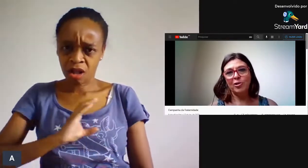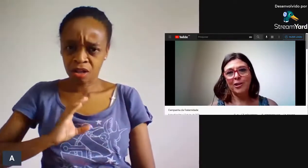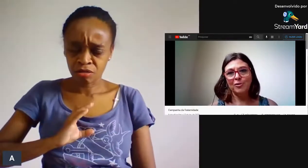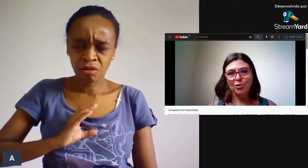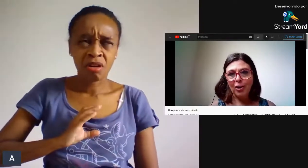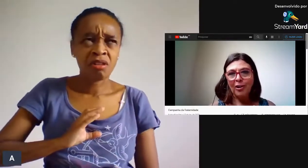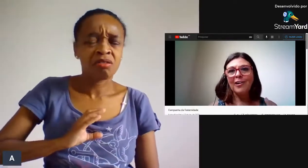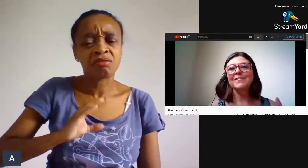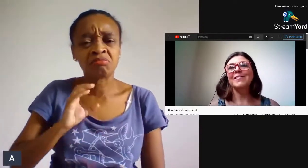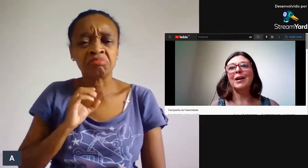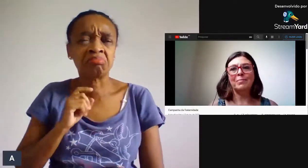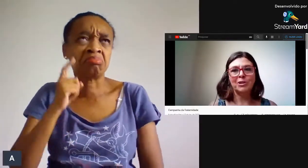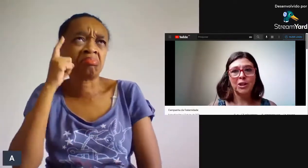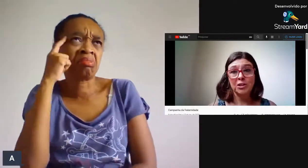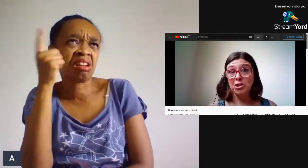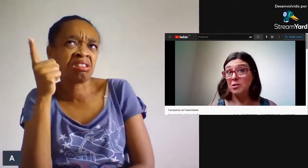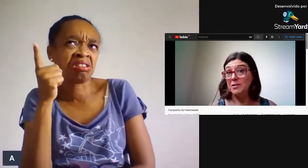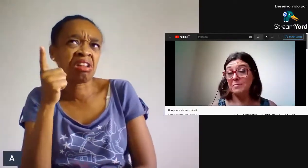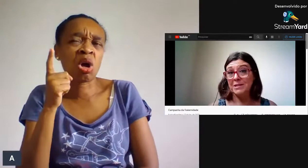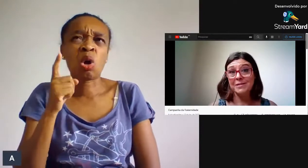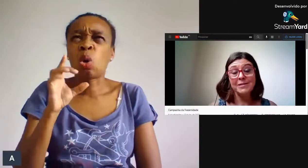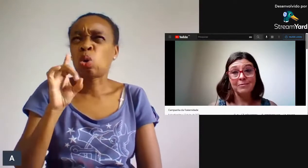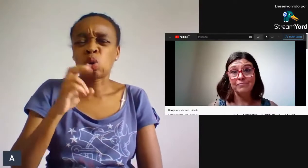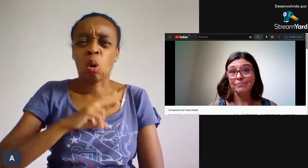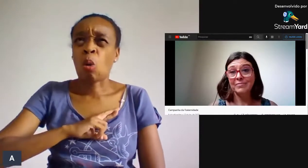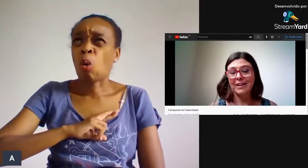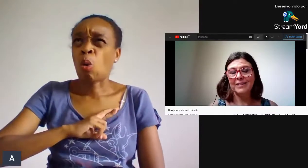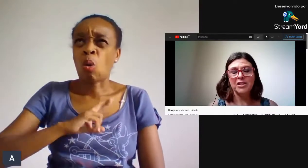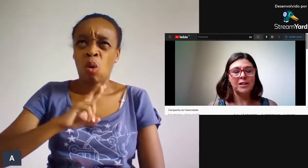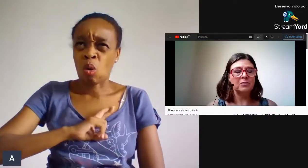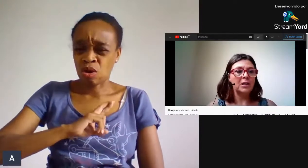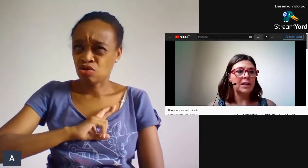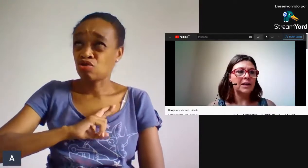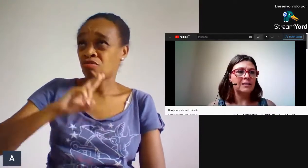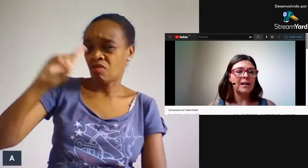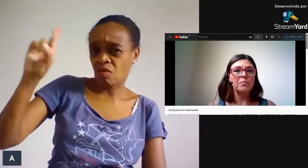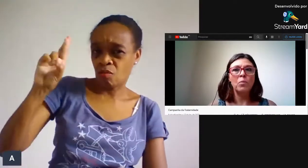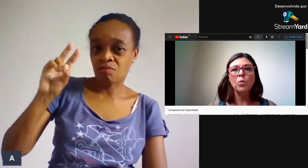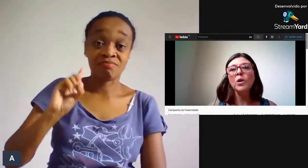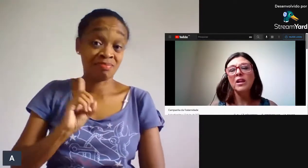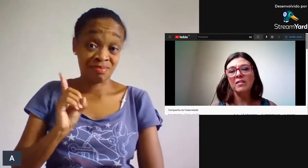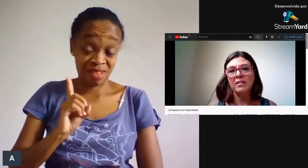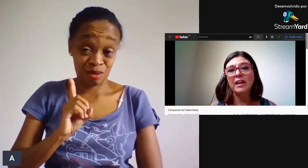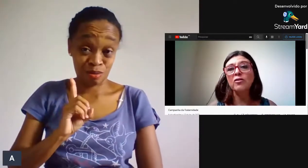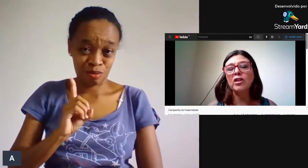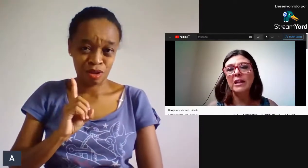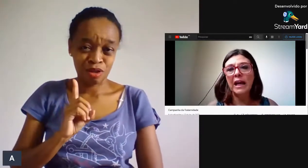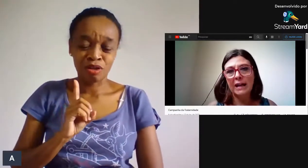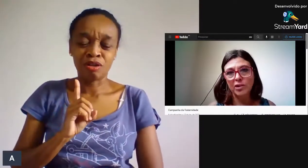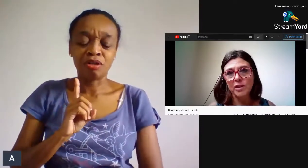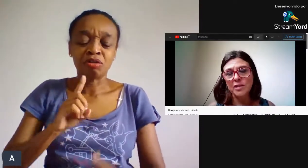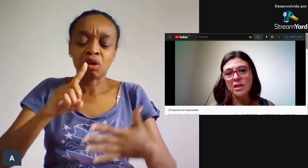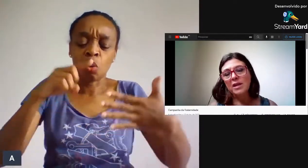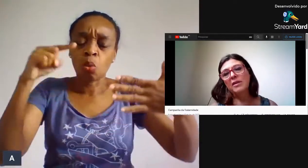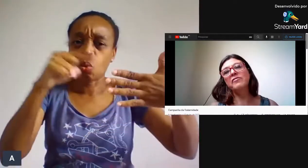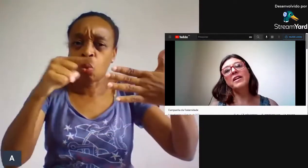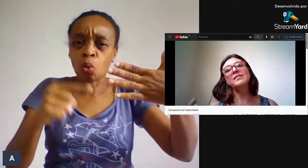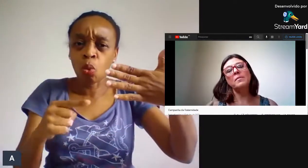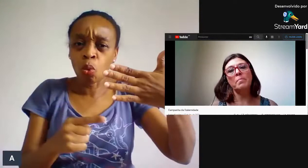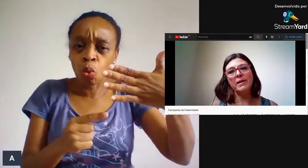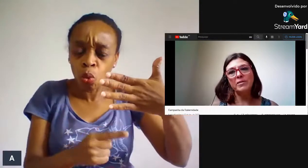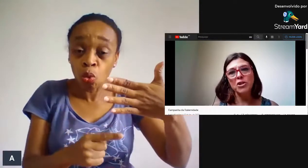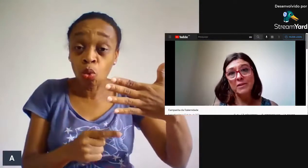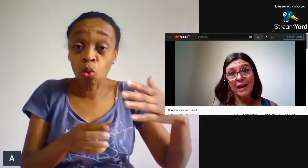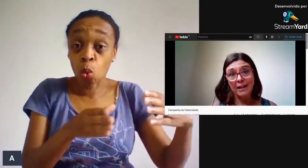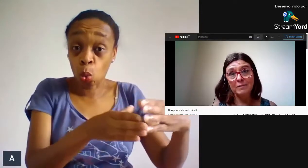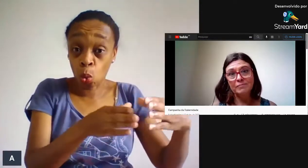Igreja Católica é só a parte religiosa, mas não. A Igreja Católica, ela tem muitas entidades que